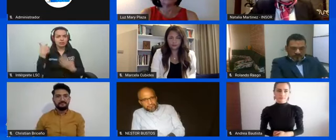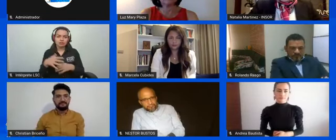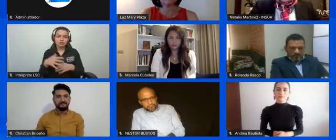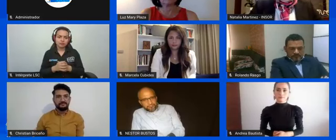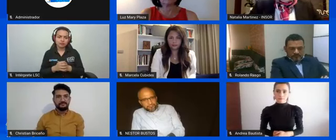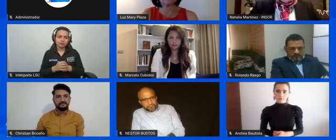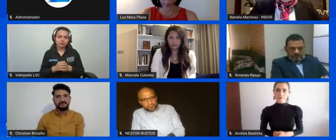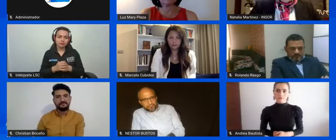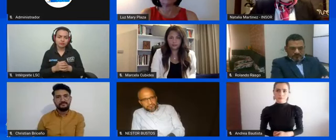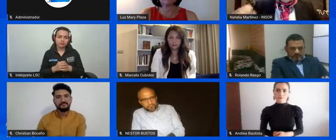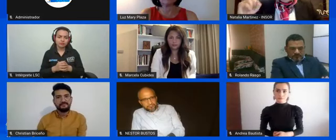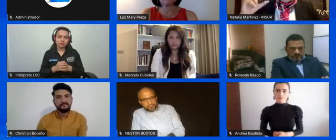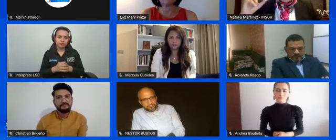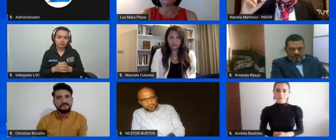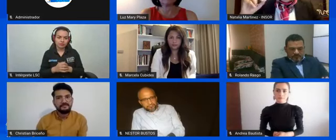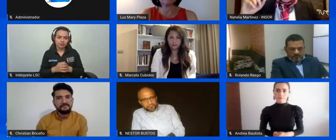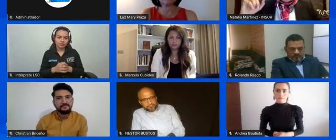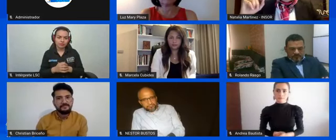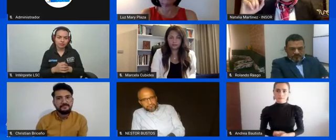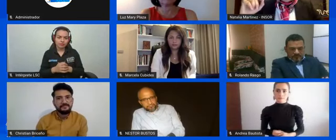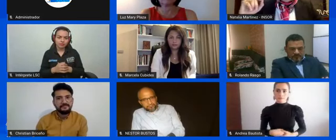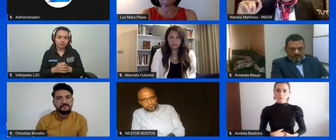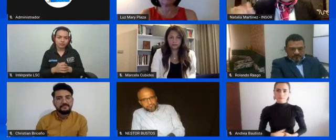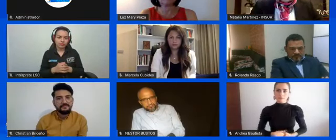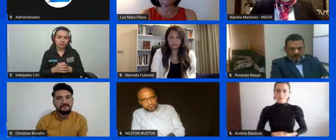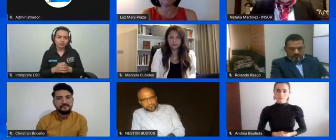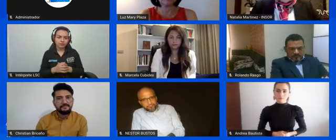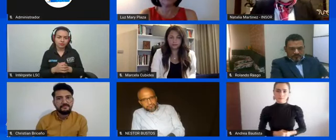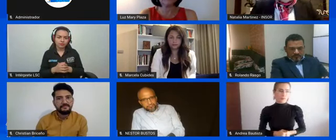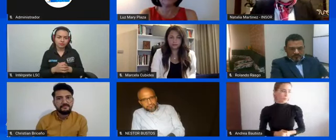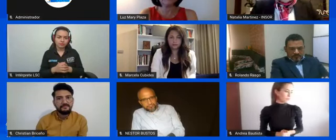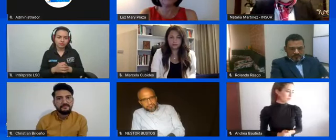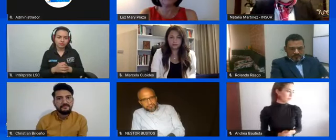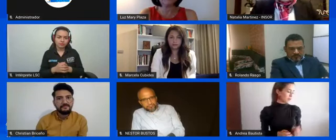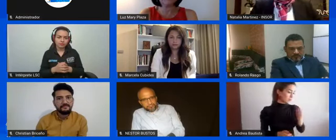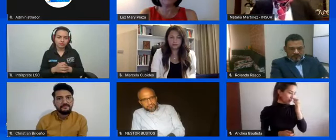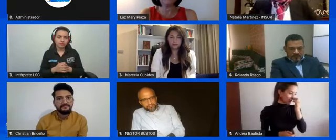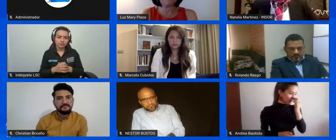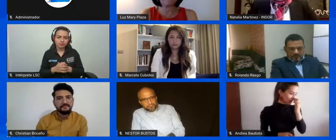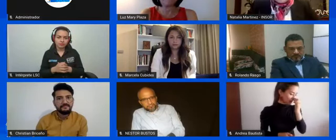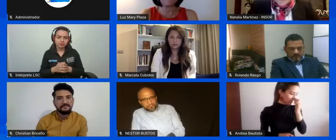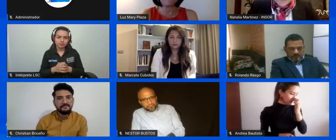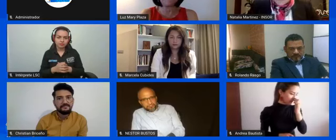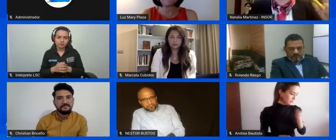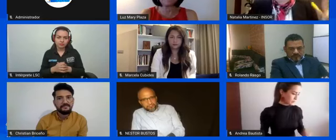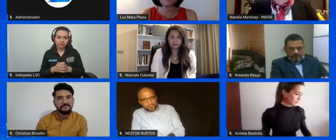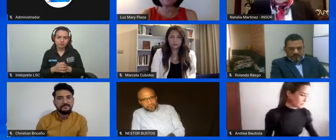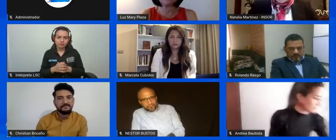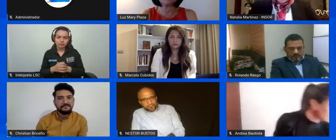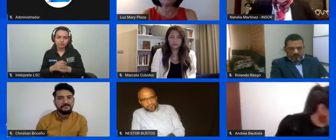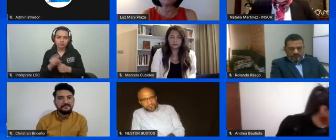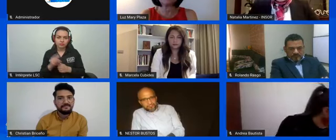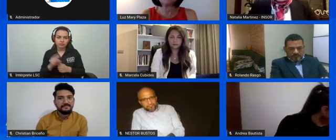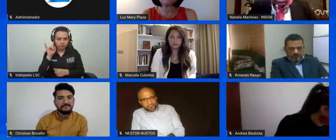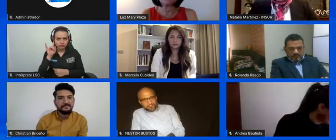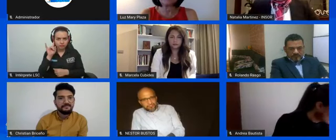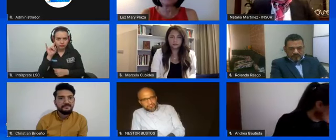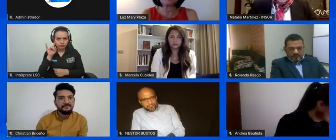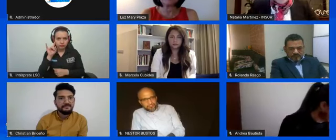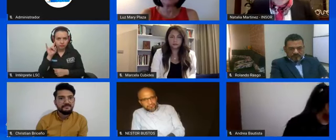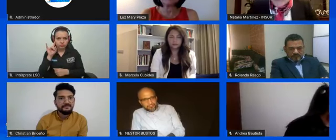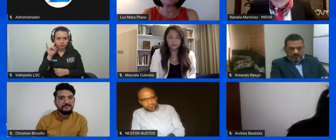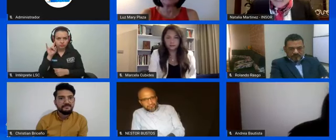¿Está en audio? Listo. No, no, no, quería corroborar que estuvieran